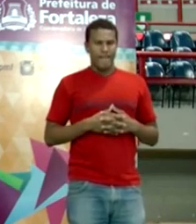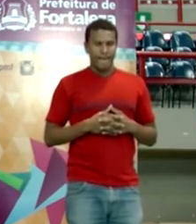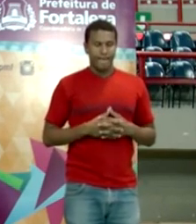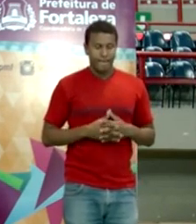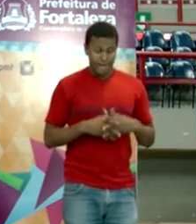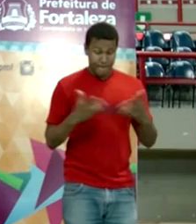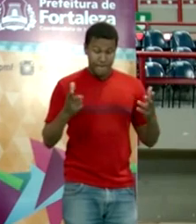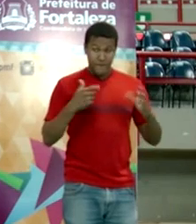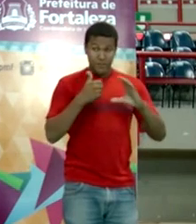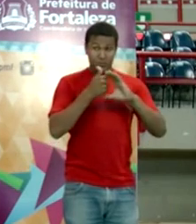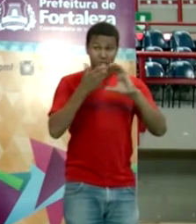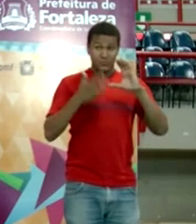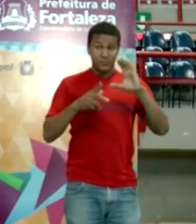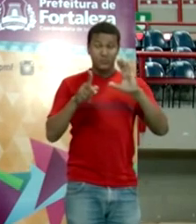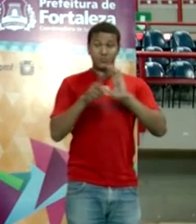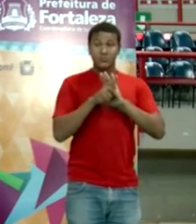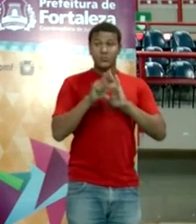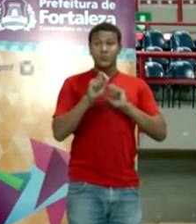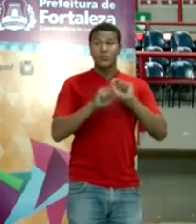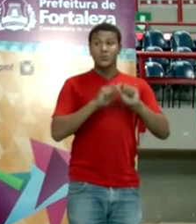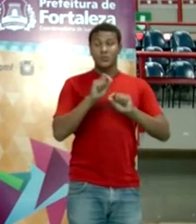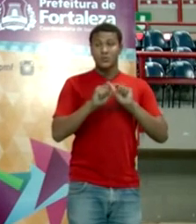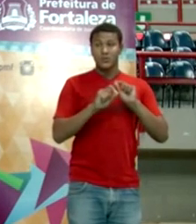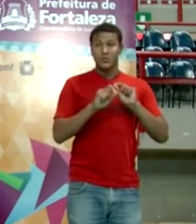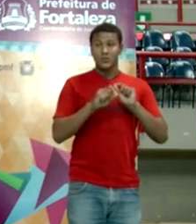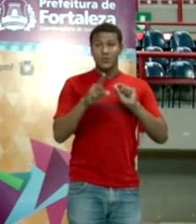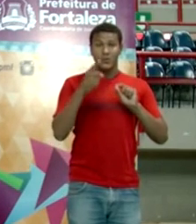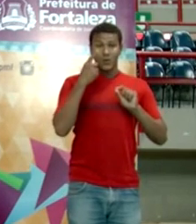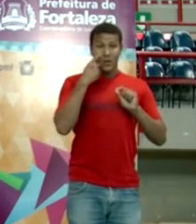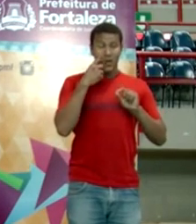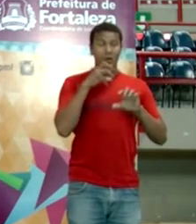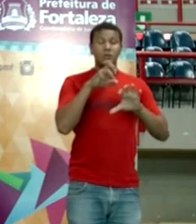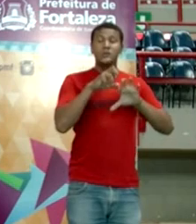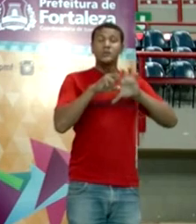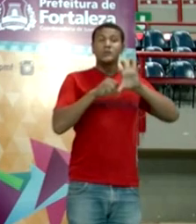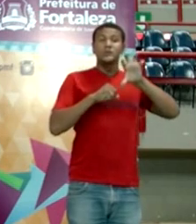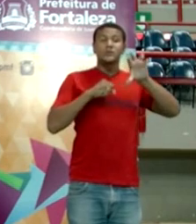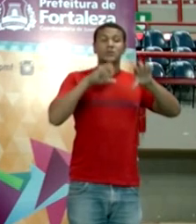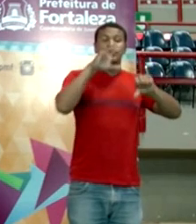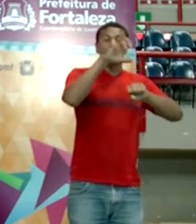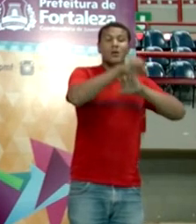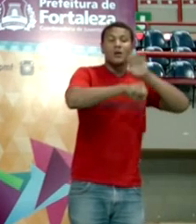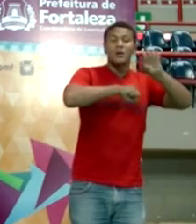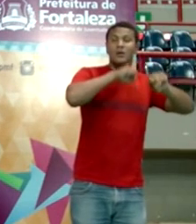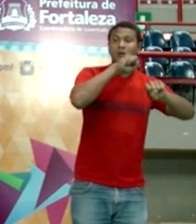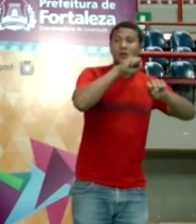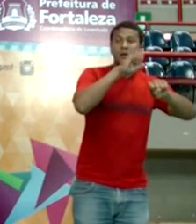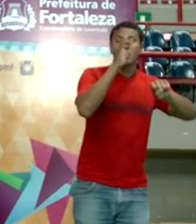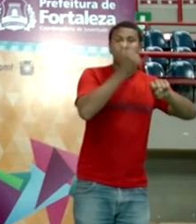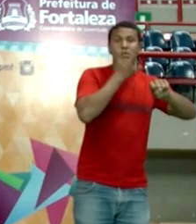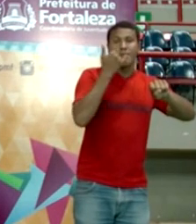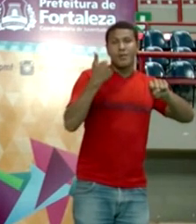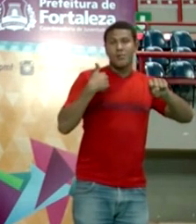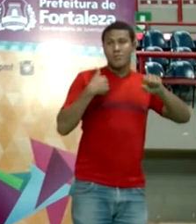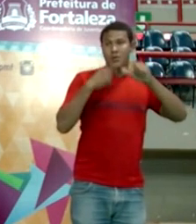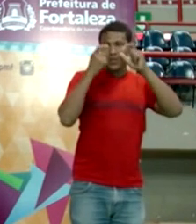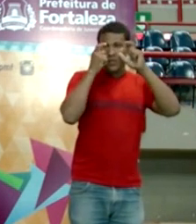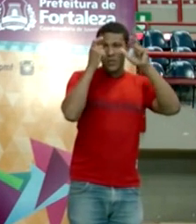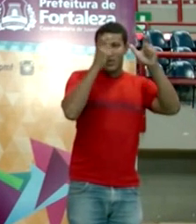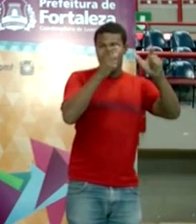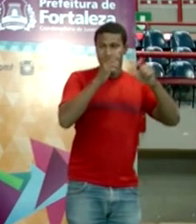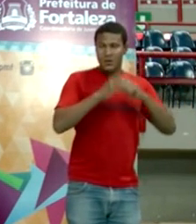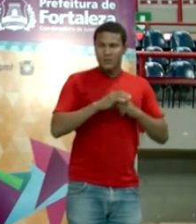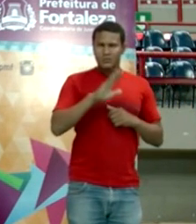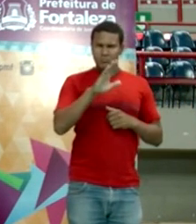Uma das características do hipertexto é que eu vou buscar as informações de acordo com o meu interesse.